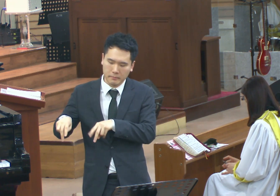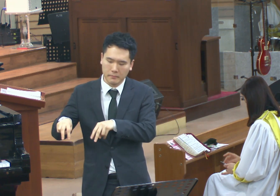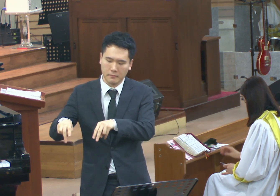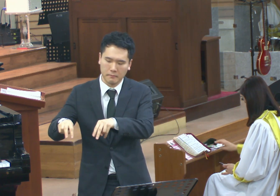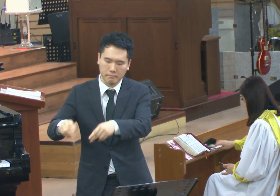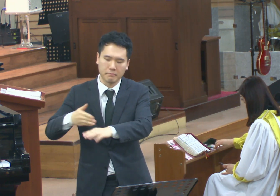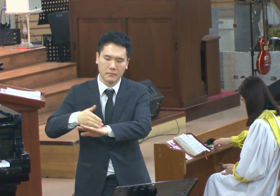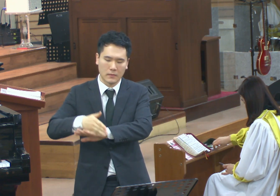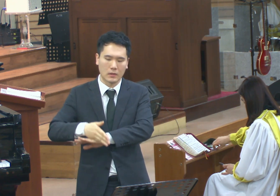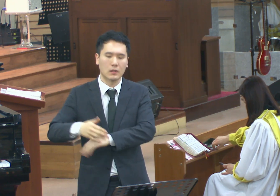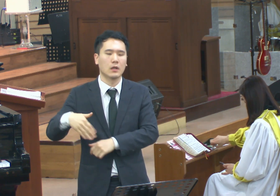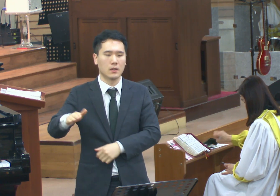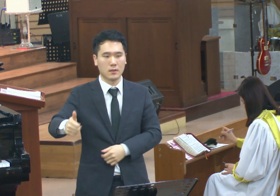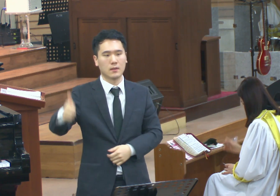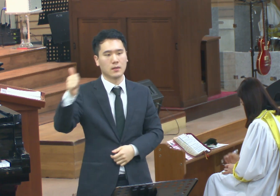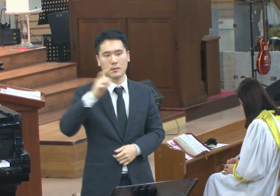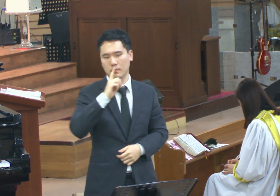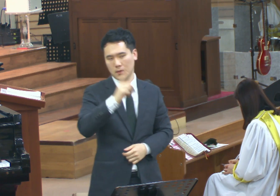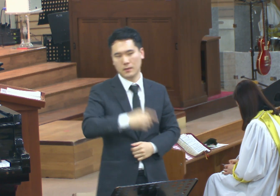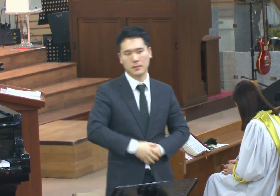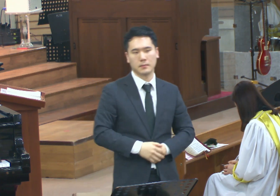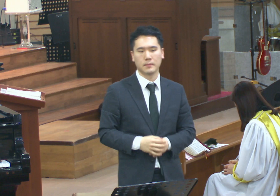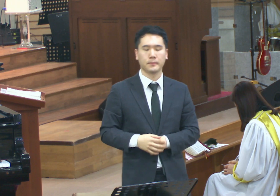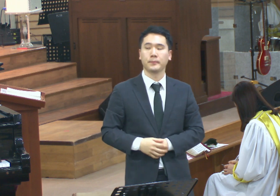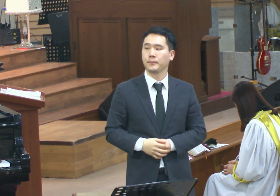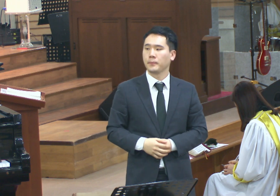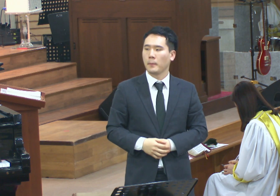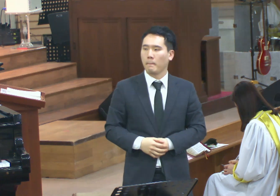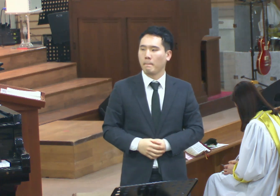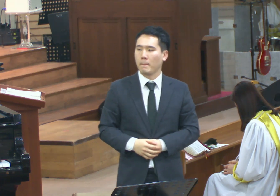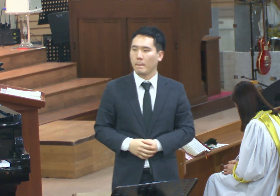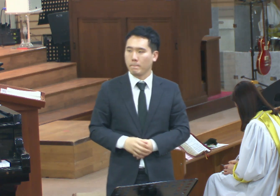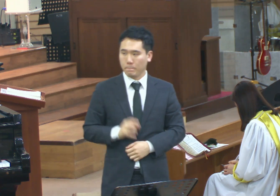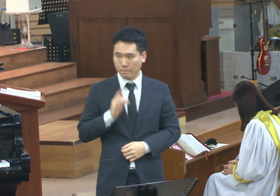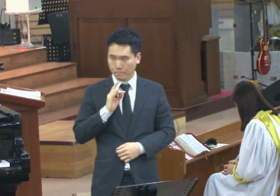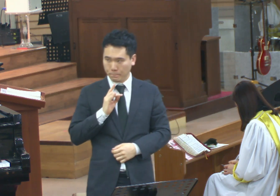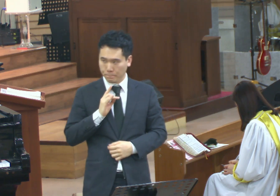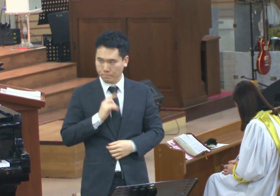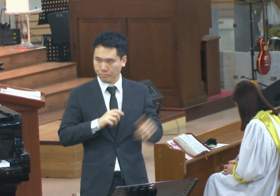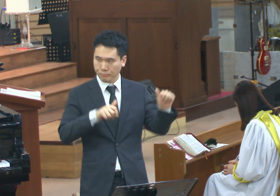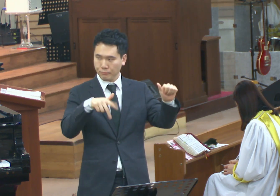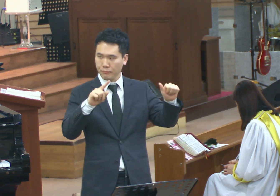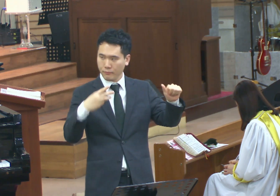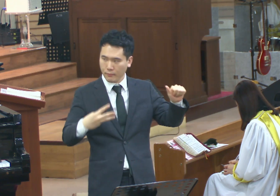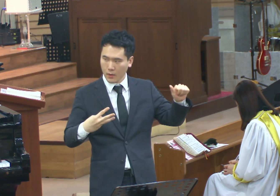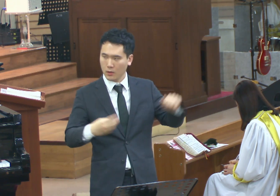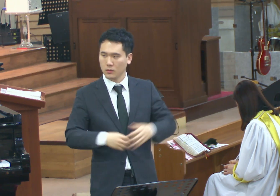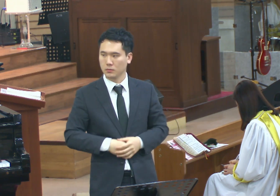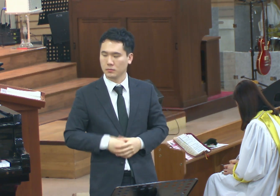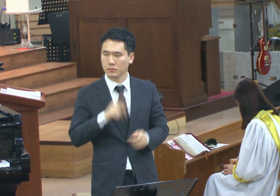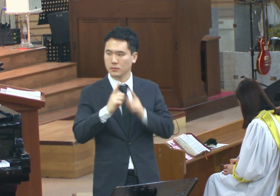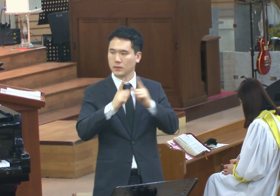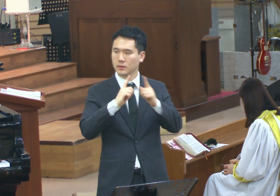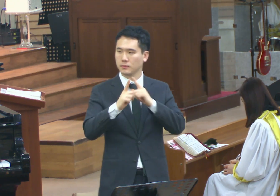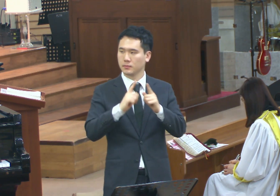5절 말씀에 여호수아는 요단 동쪽으로 가는 두 지파 반에게 중요한 당부를 했죠. 자, 5절 말씀 앞에